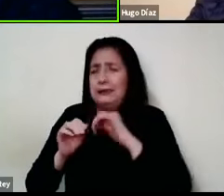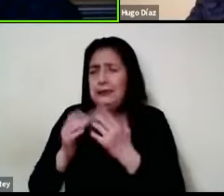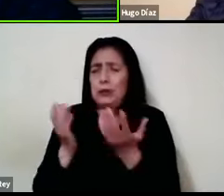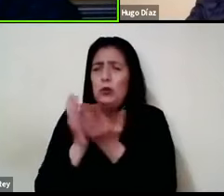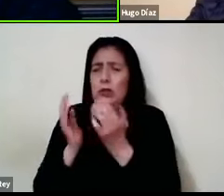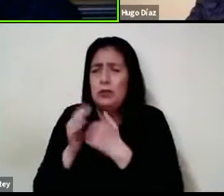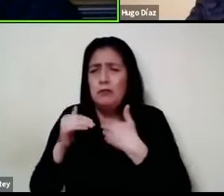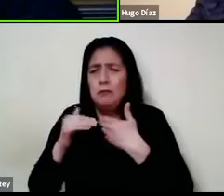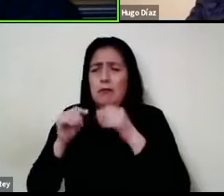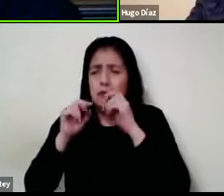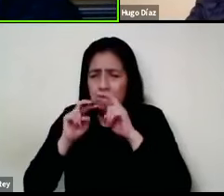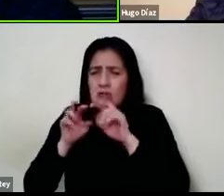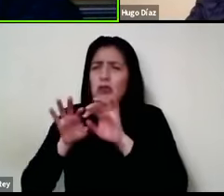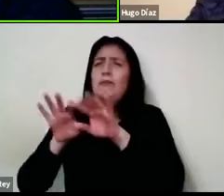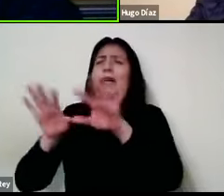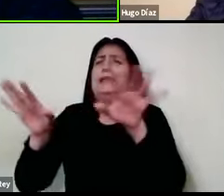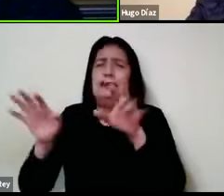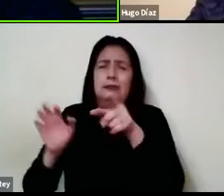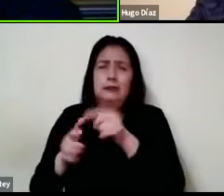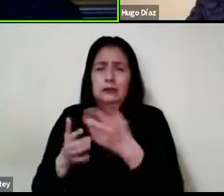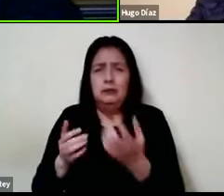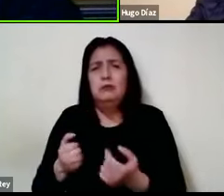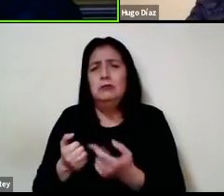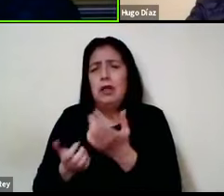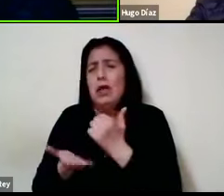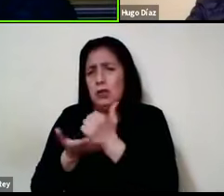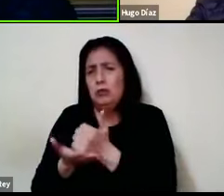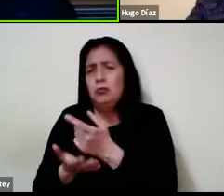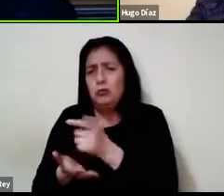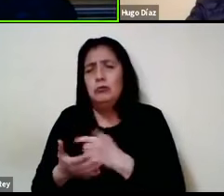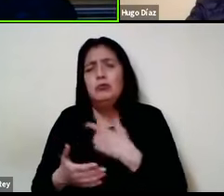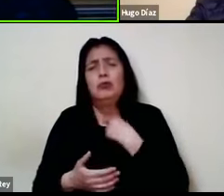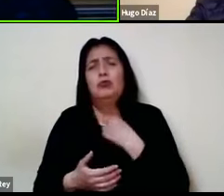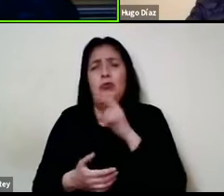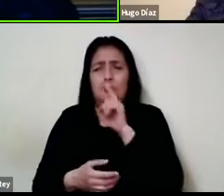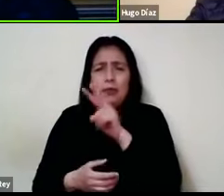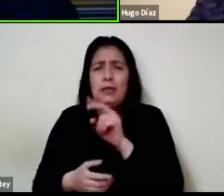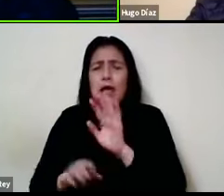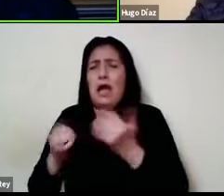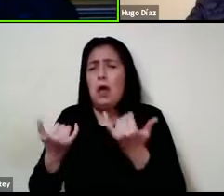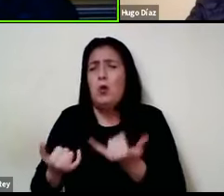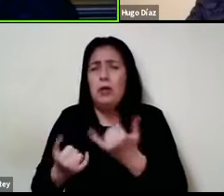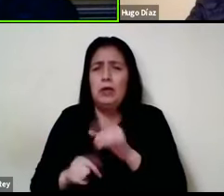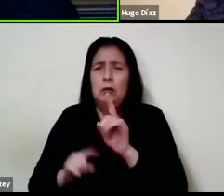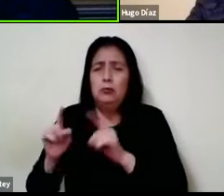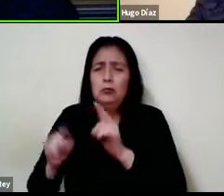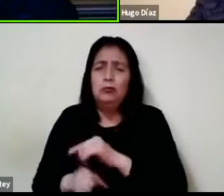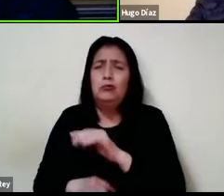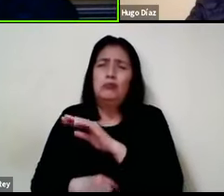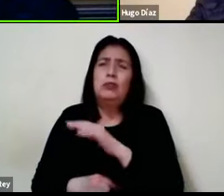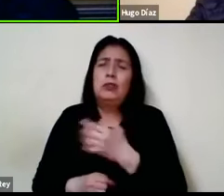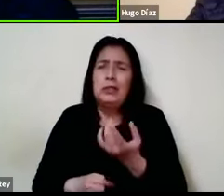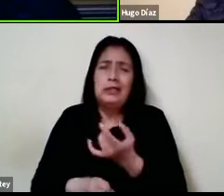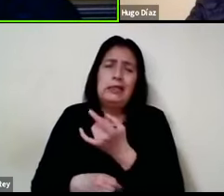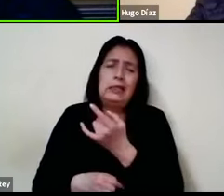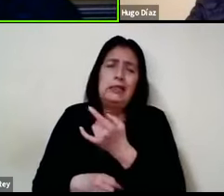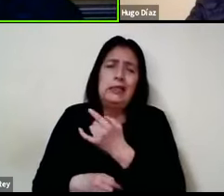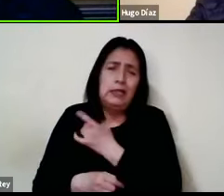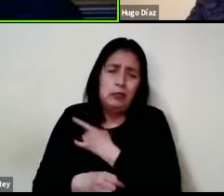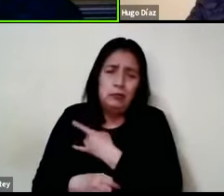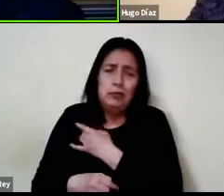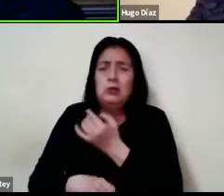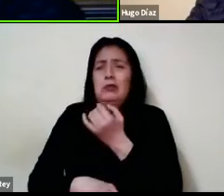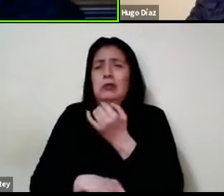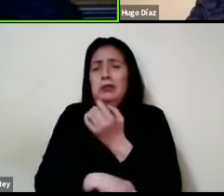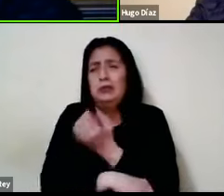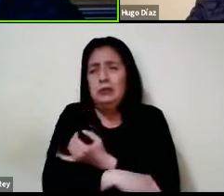colegio. Y este tipo de puentes también ayudan y da gusto ver a algunos chiquitos ahora en la educación superior, tal vez